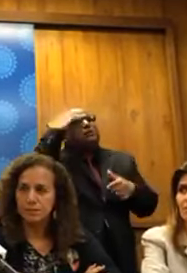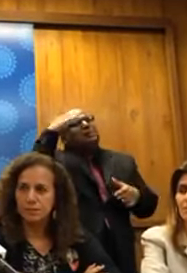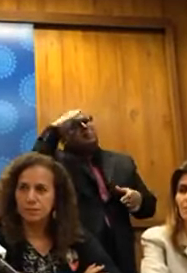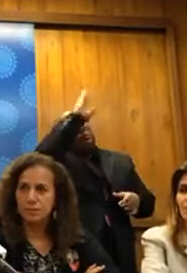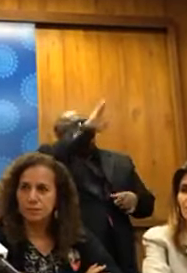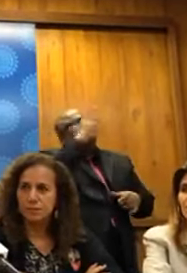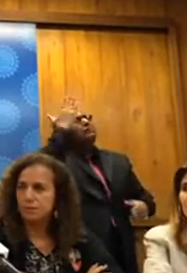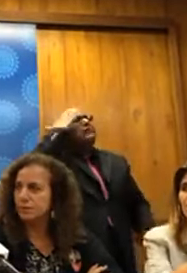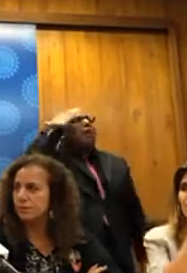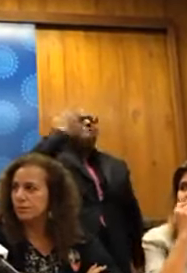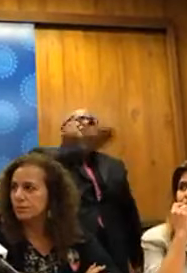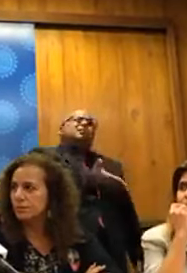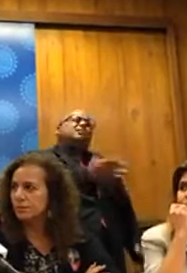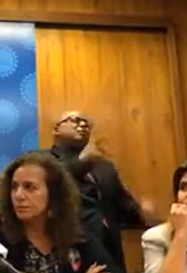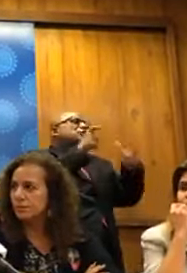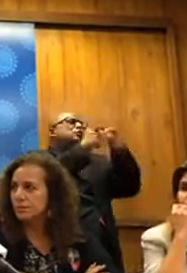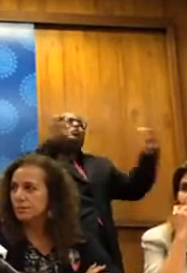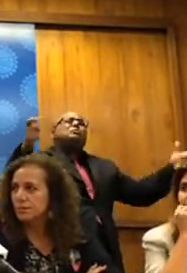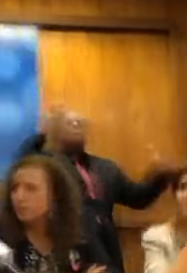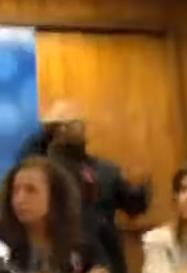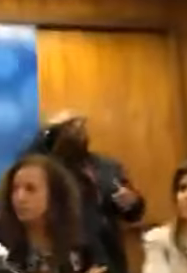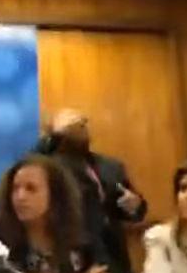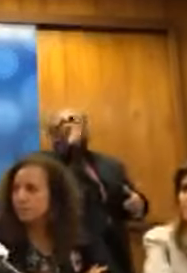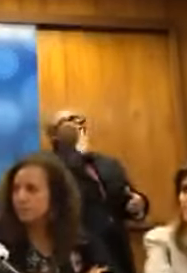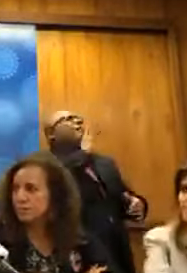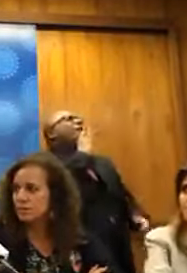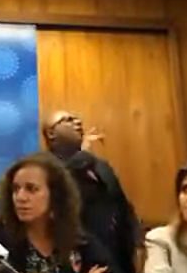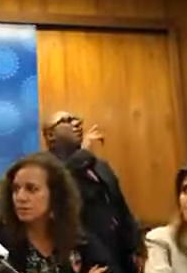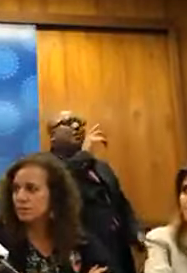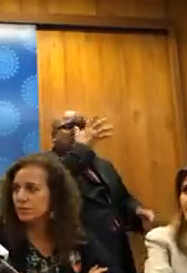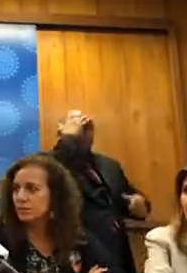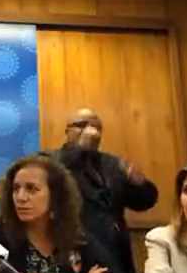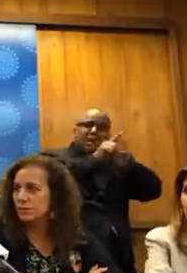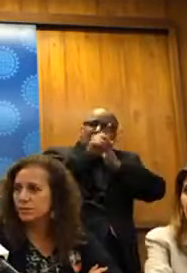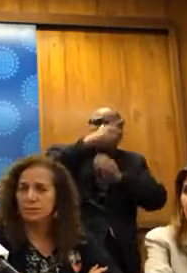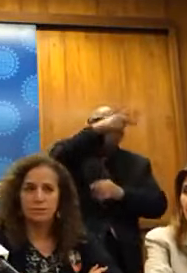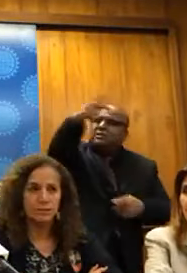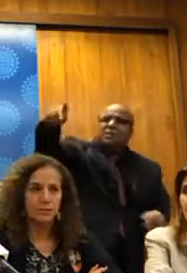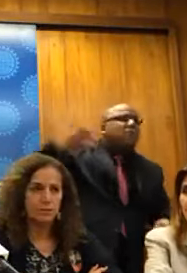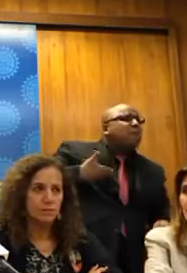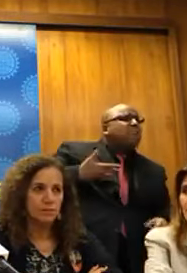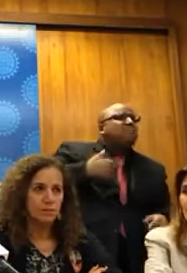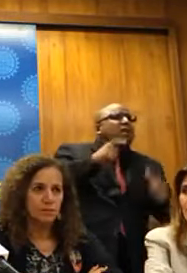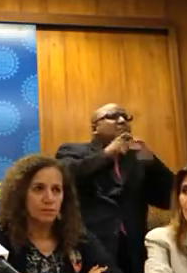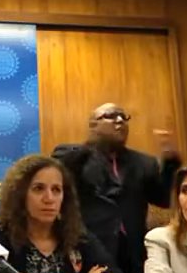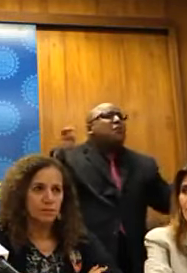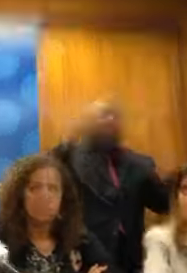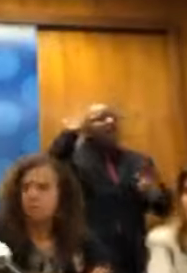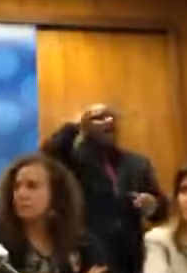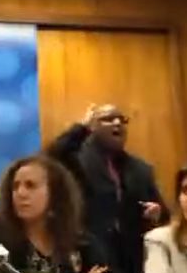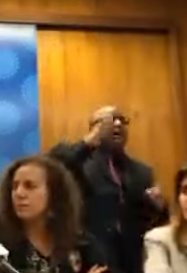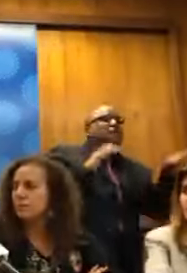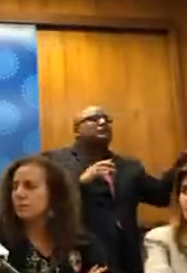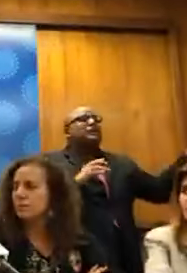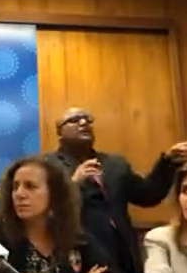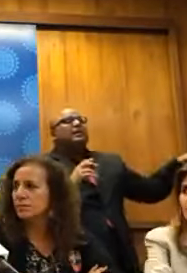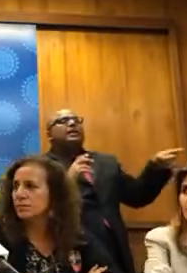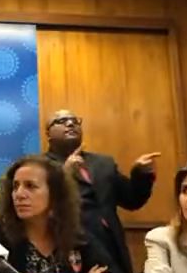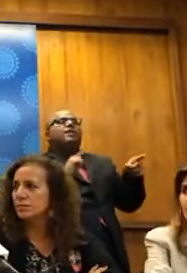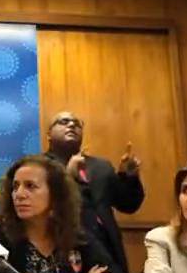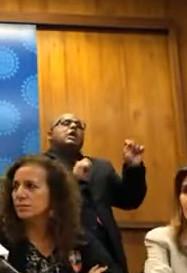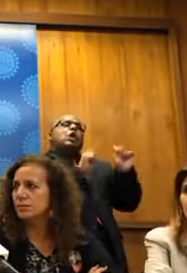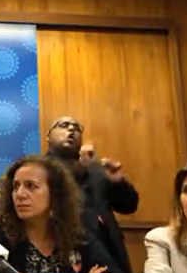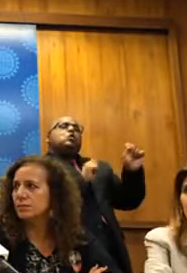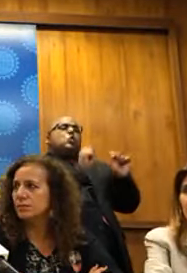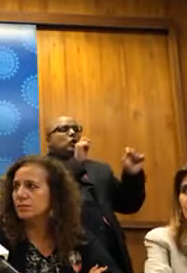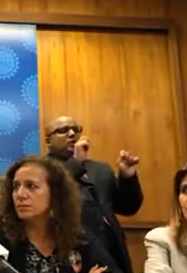Bolsonaro. Todo mundo sabe. Se perguntar para os colegas que estão aqui, todos sabem. Mas todo mundo acha que ele vai ser tutelado